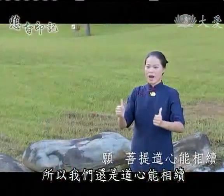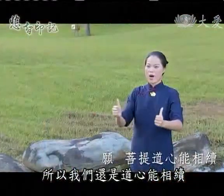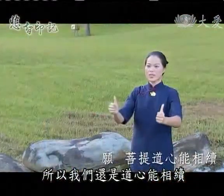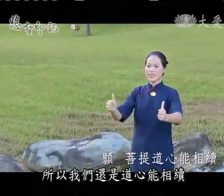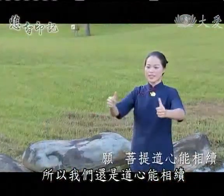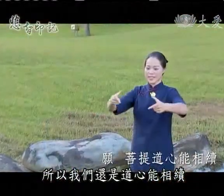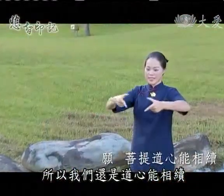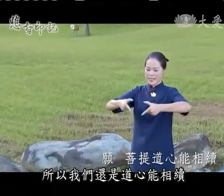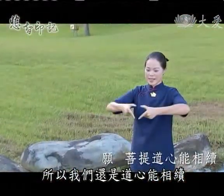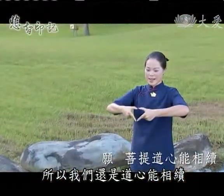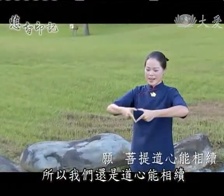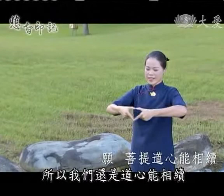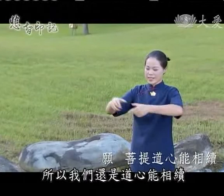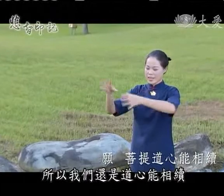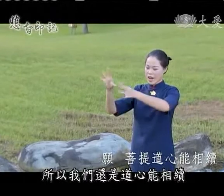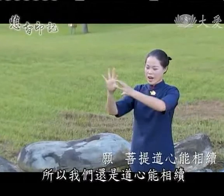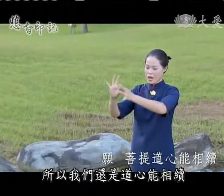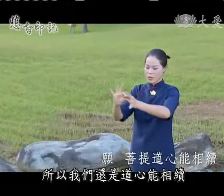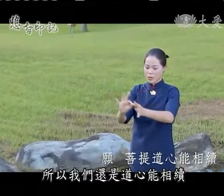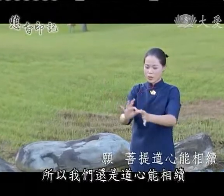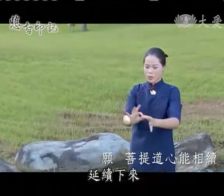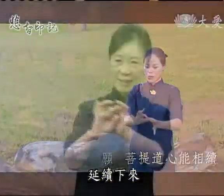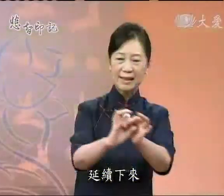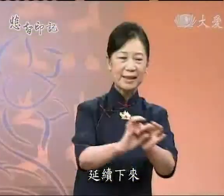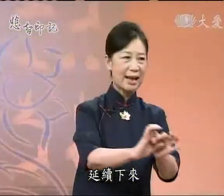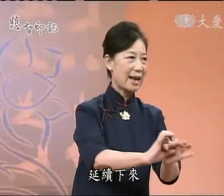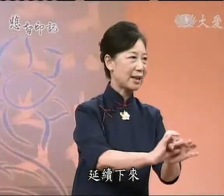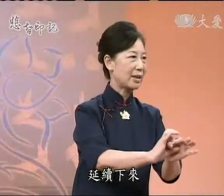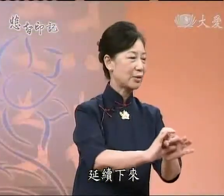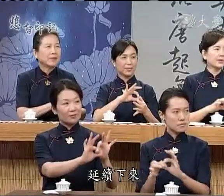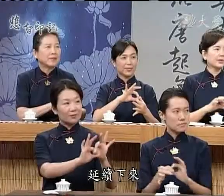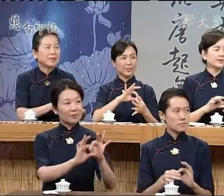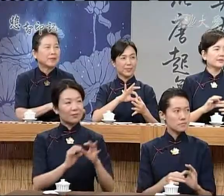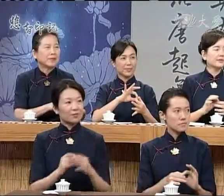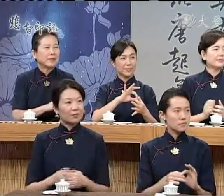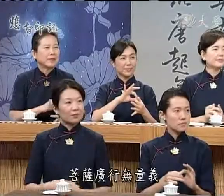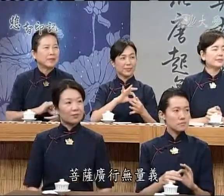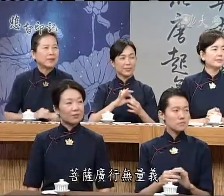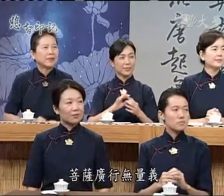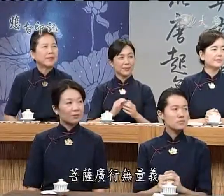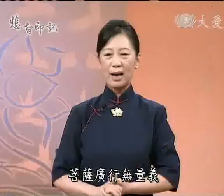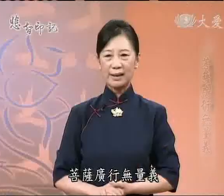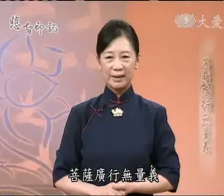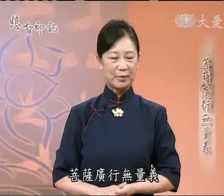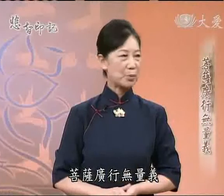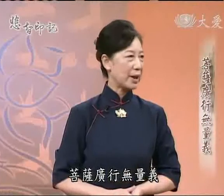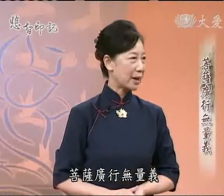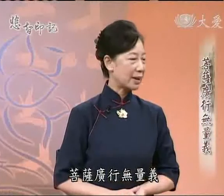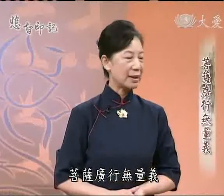道心能相续延续下来。对，菩萨广行无量意，